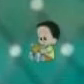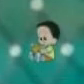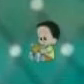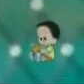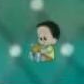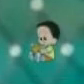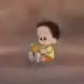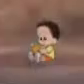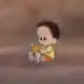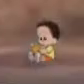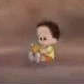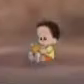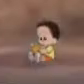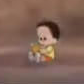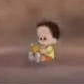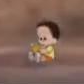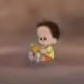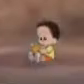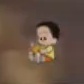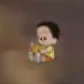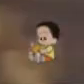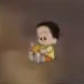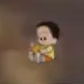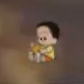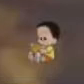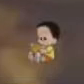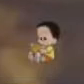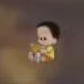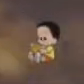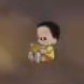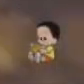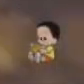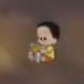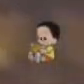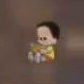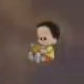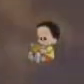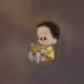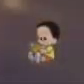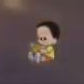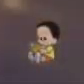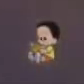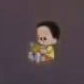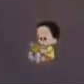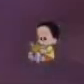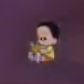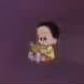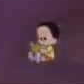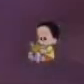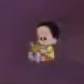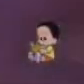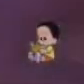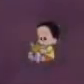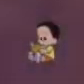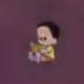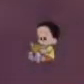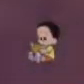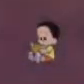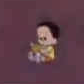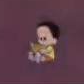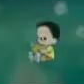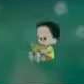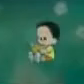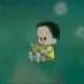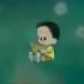Imagem das rodas da cadeira. O rosto de Ian triste. Ele olha em volta, baixa a cabeça.